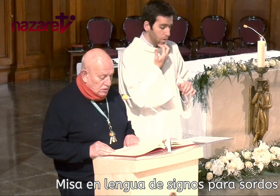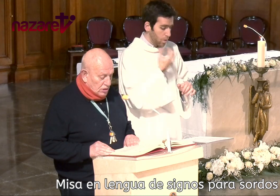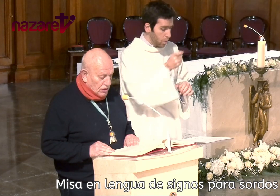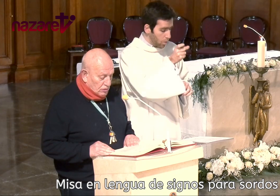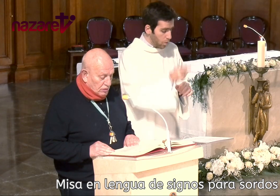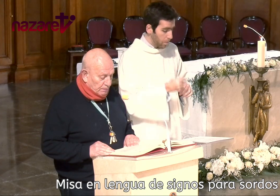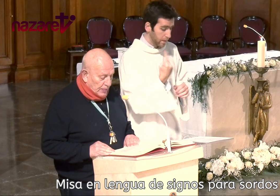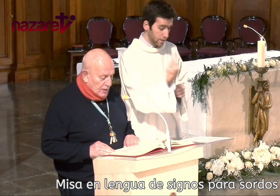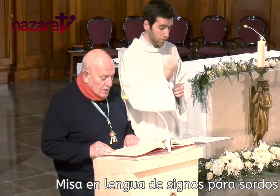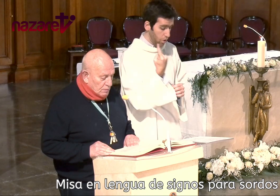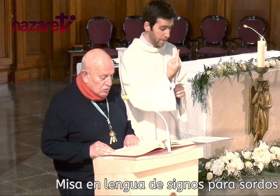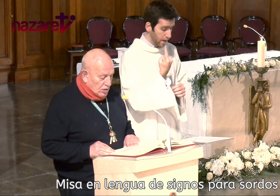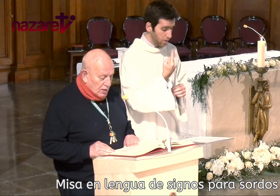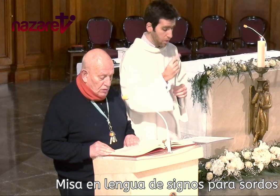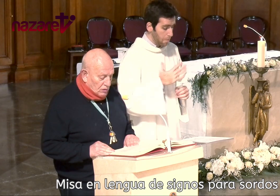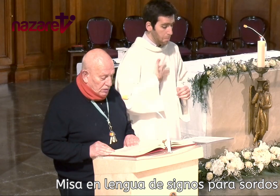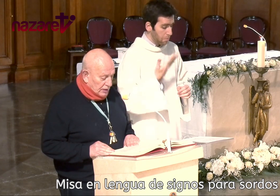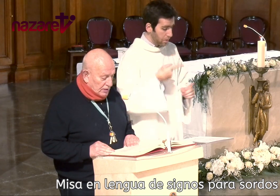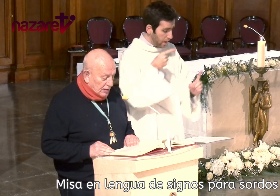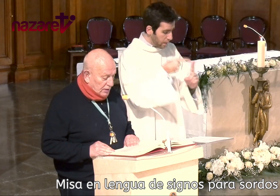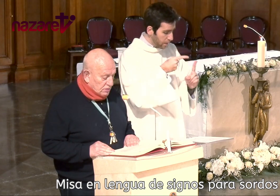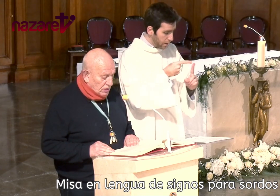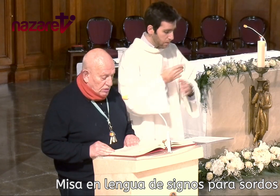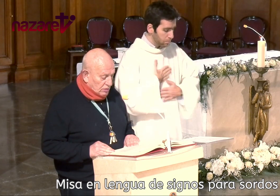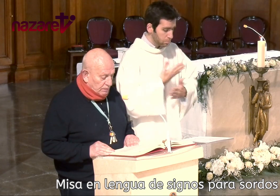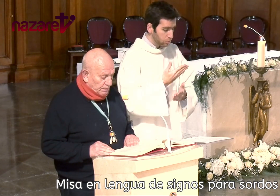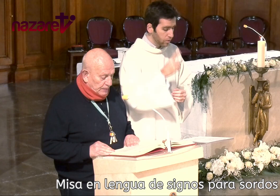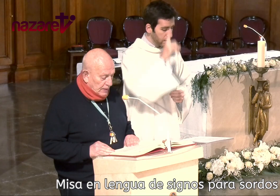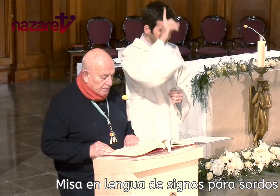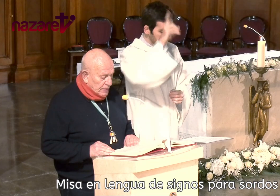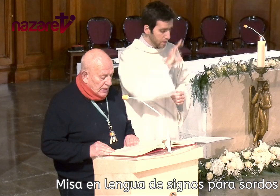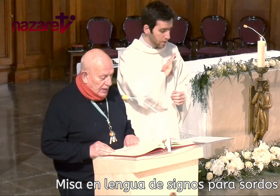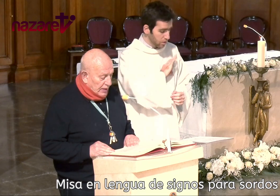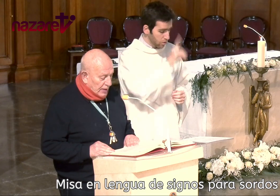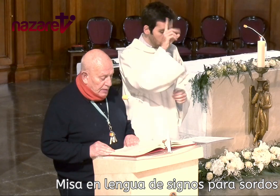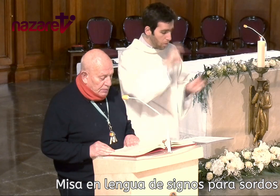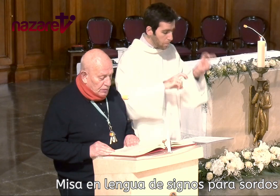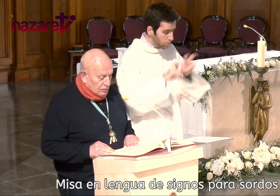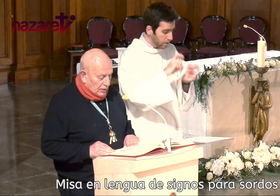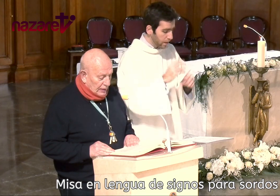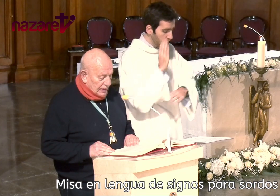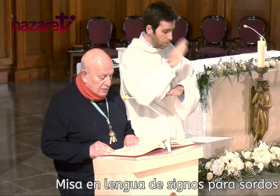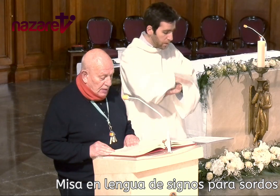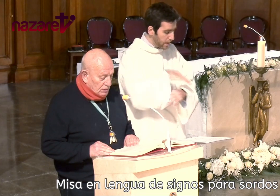señor buscando contentar al señor en cambio el cazador